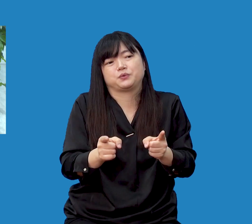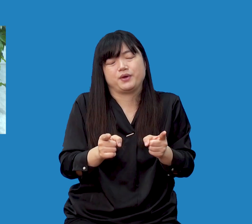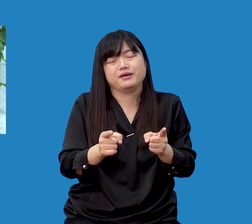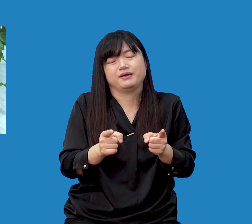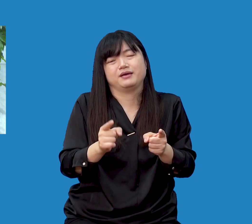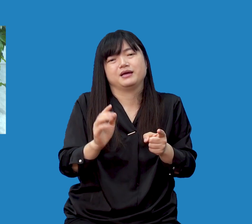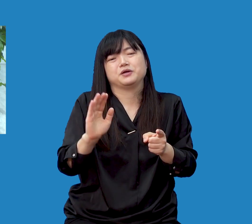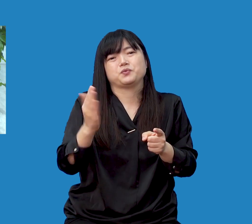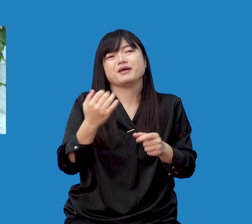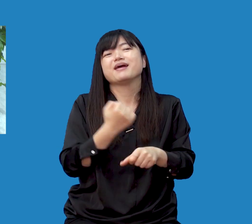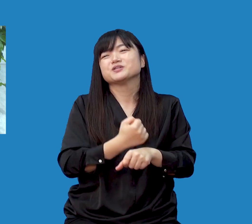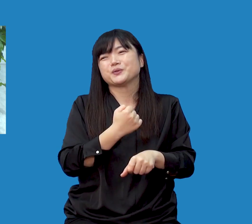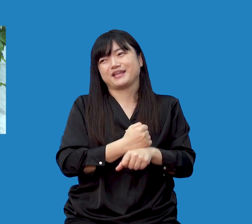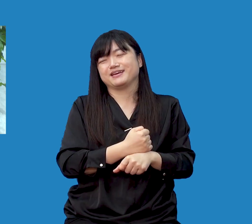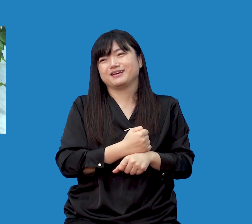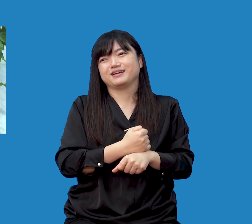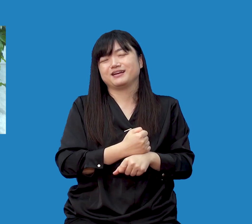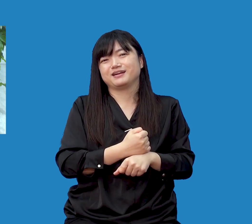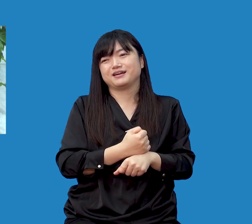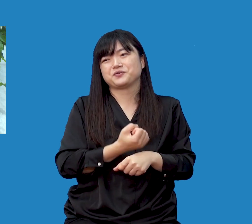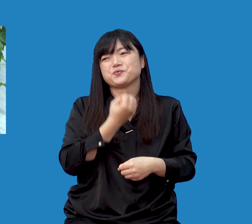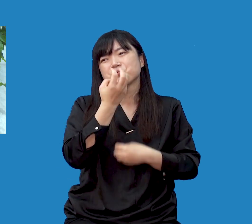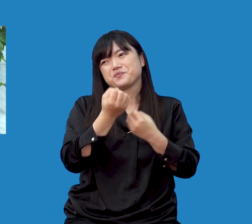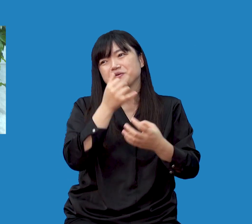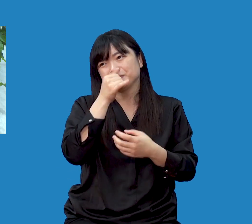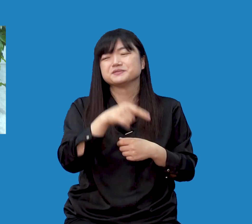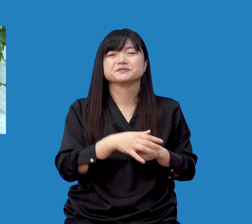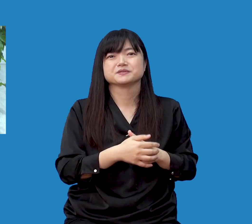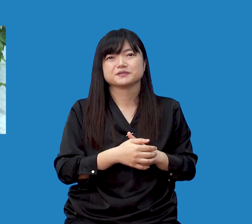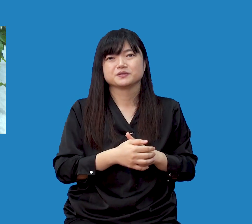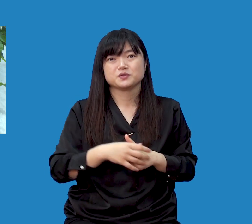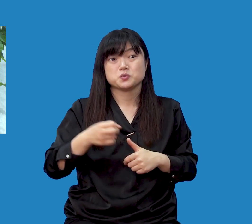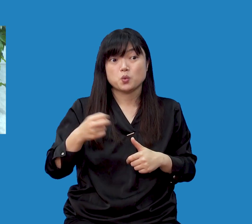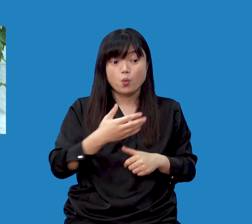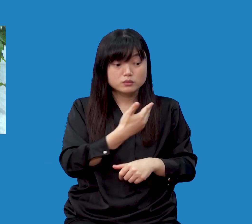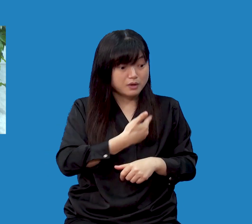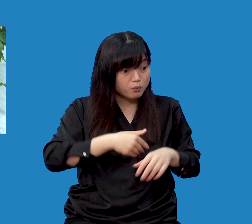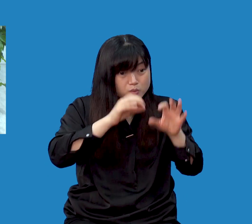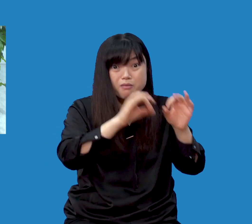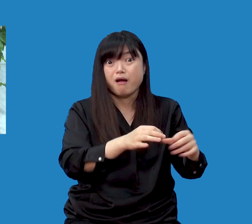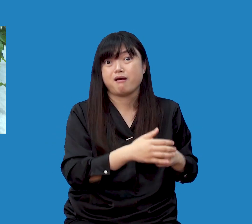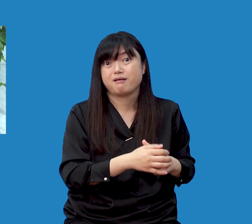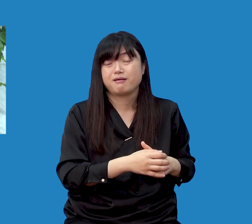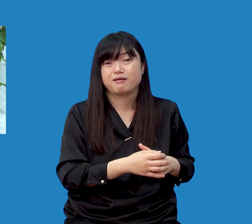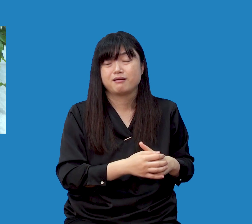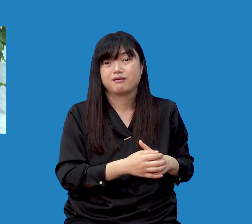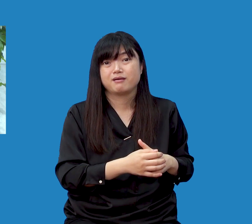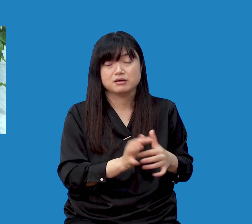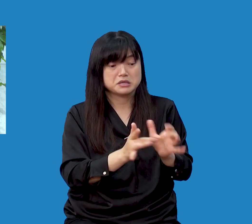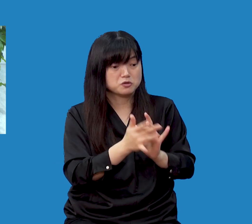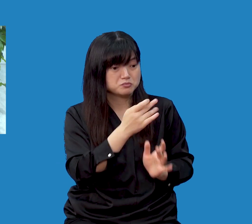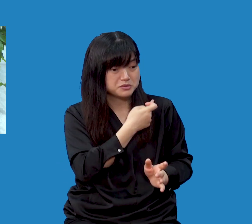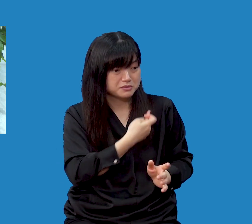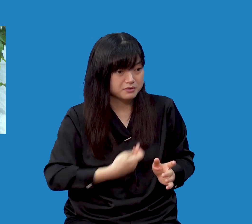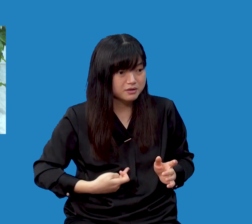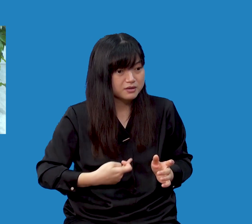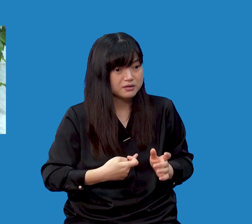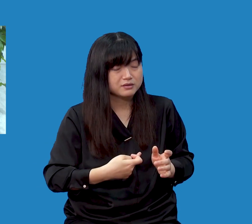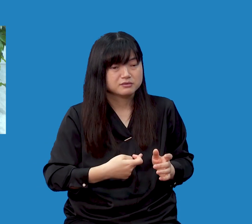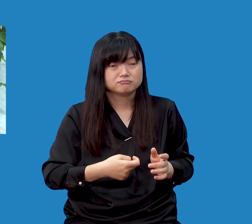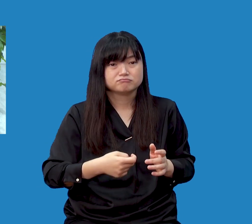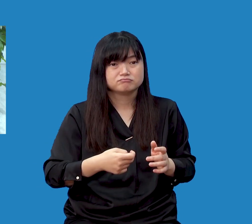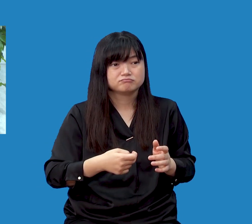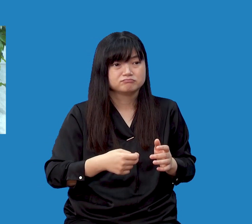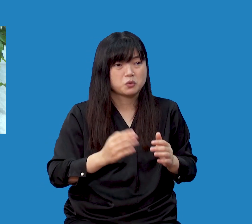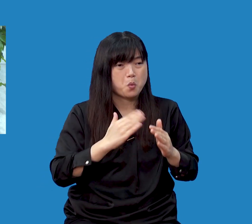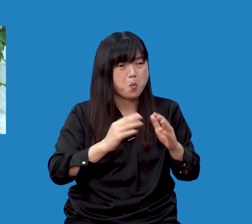되게 하셨다고 고백합니다. 또 사도들 보십시오. 산에 들인 공회 앞에